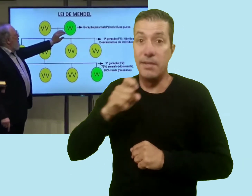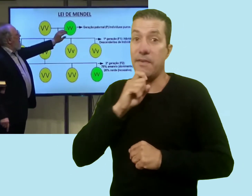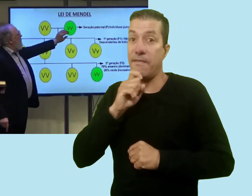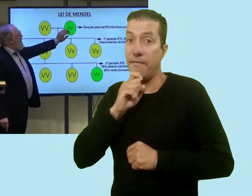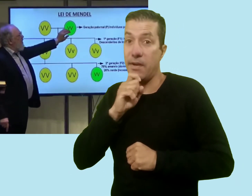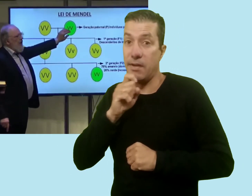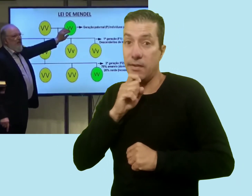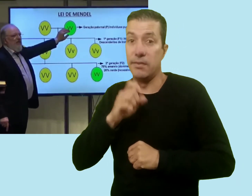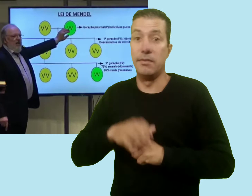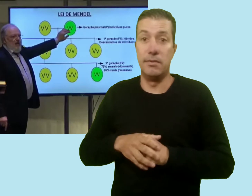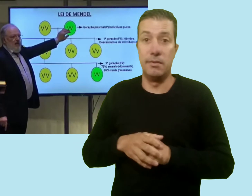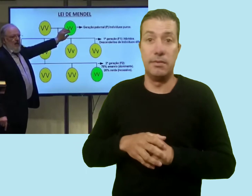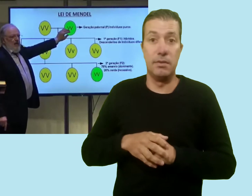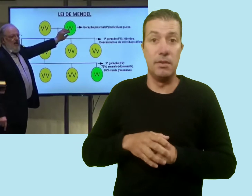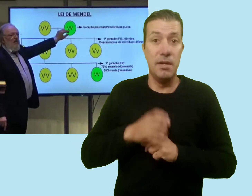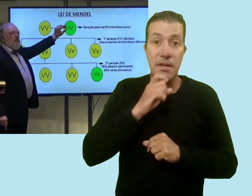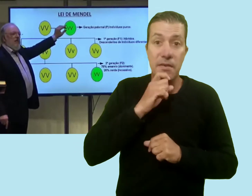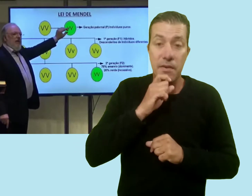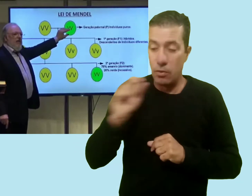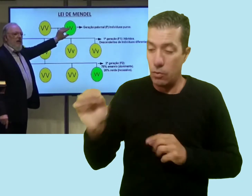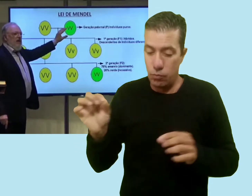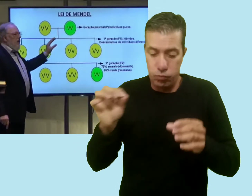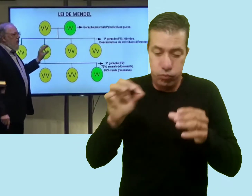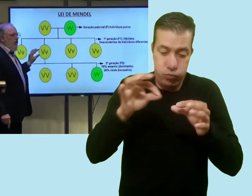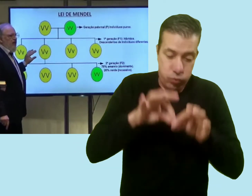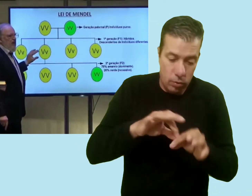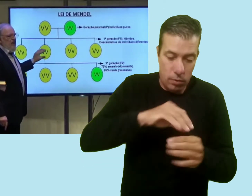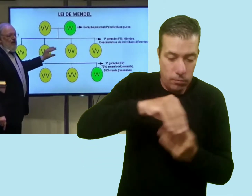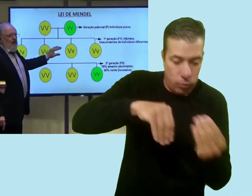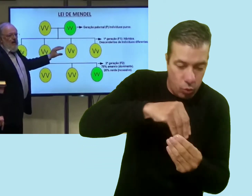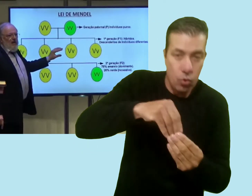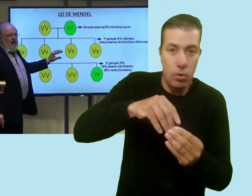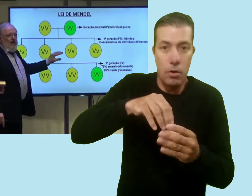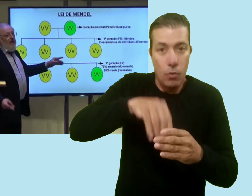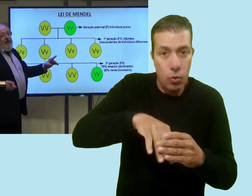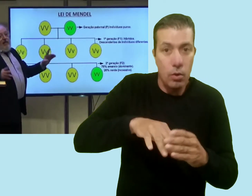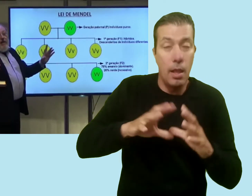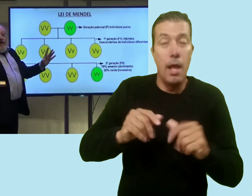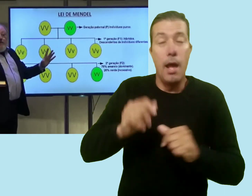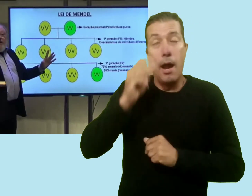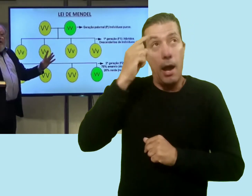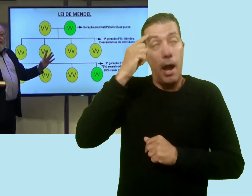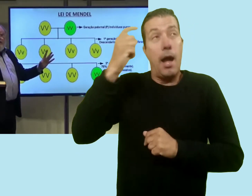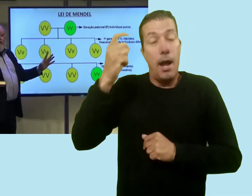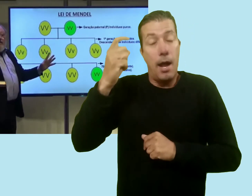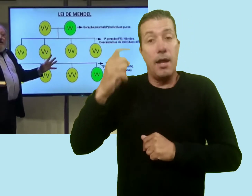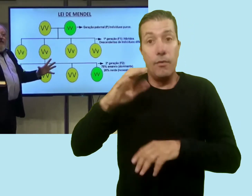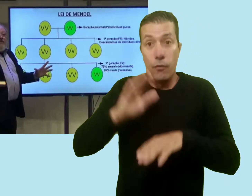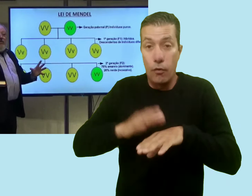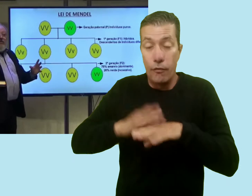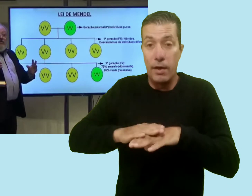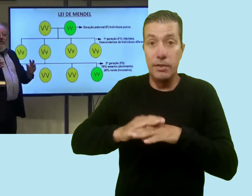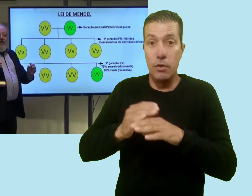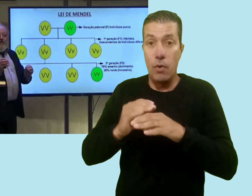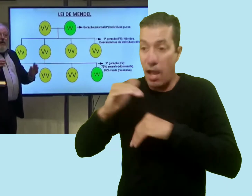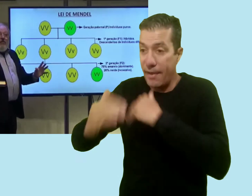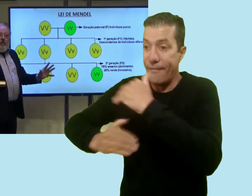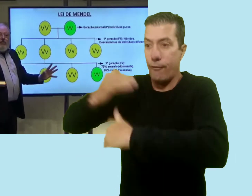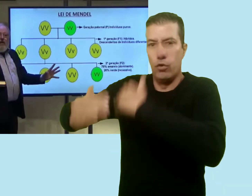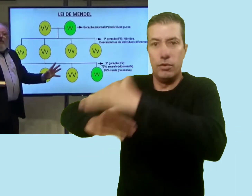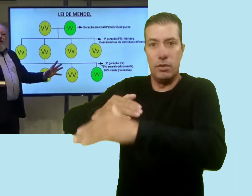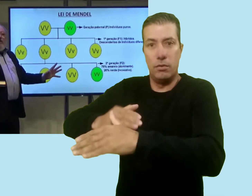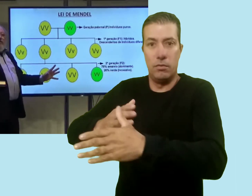pegou semente verde com semente verde, deu tudo verde. Aí ele teve uma ideia brilhante. Vou fazer